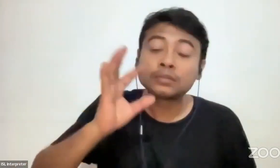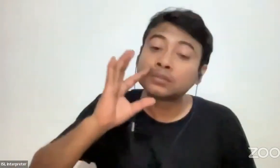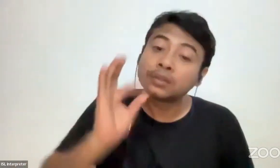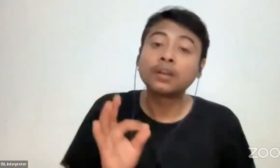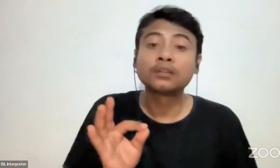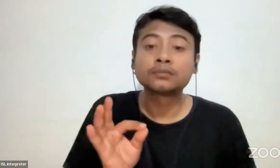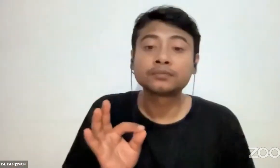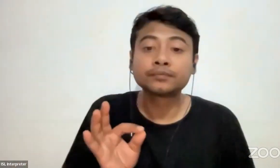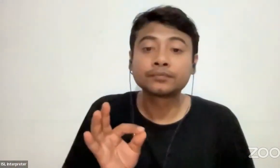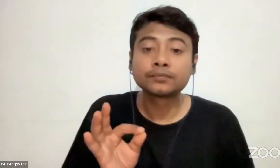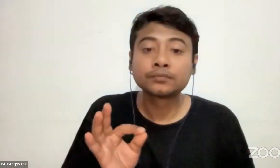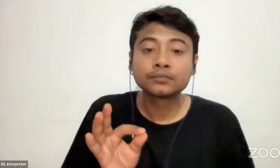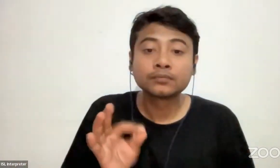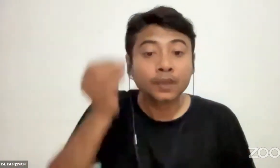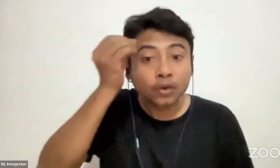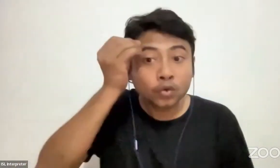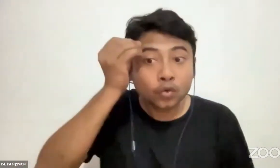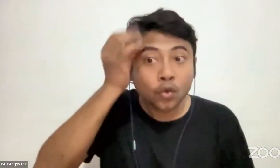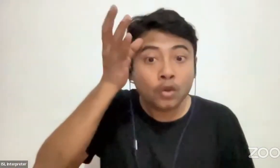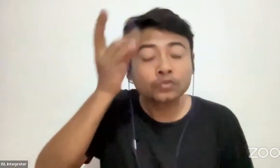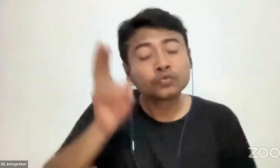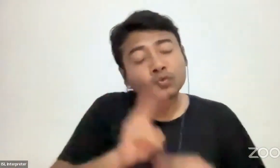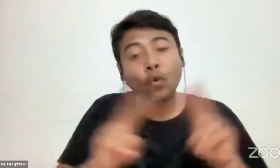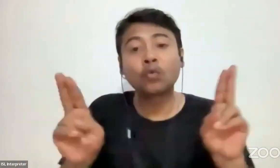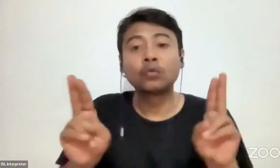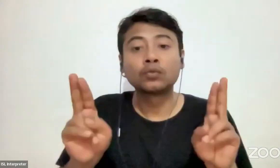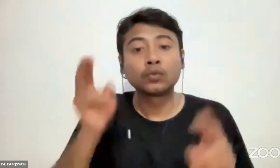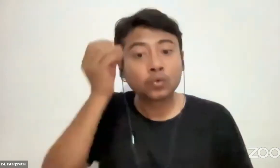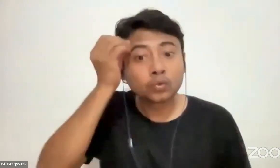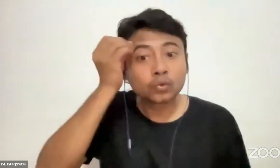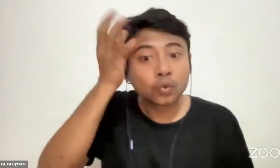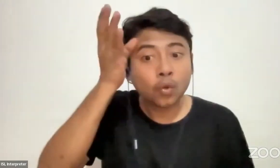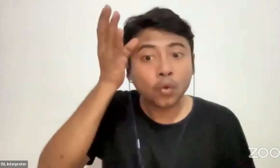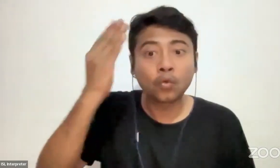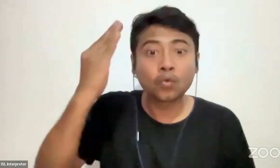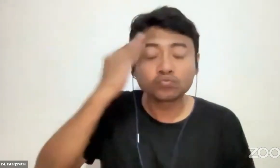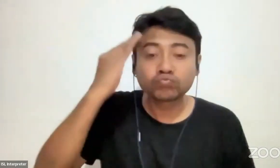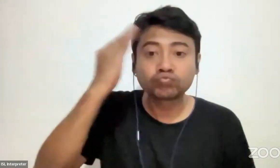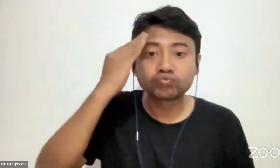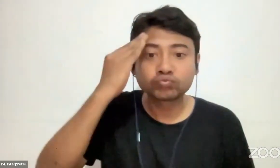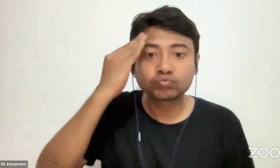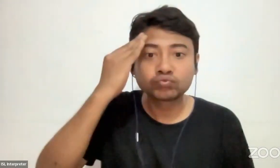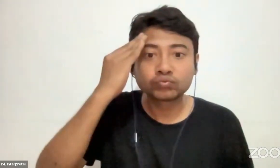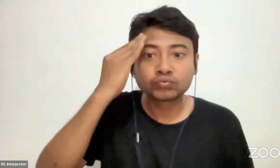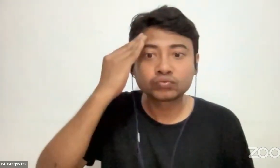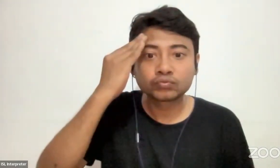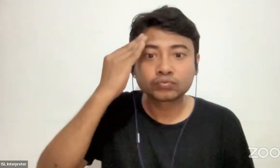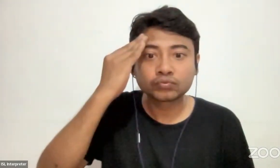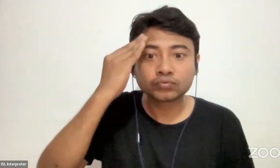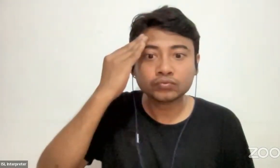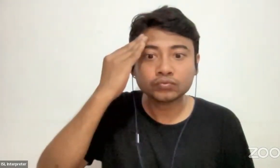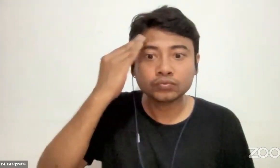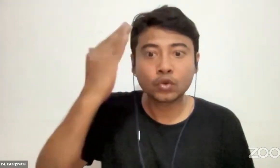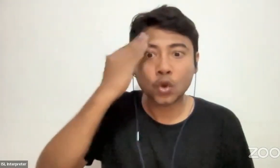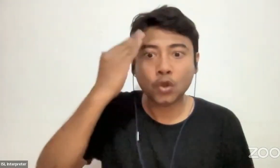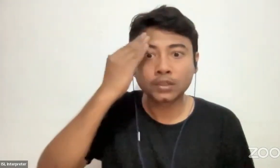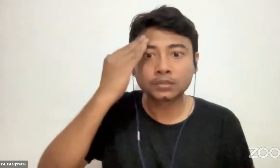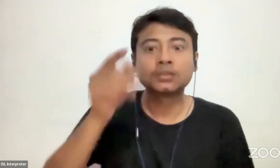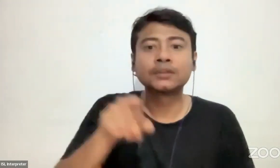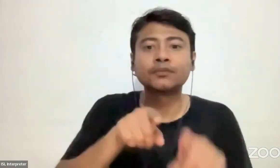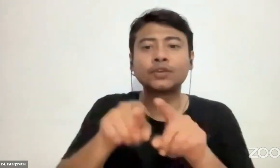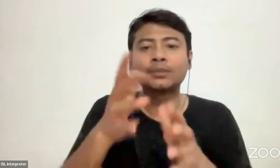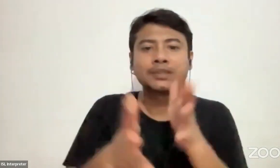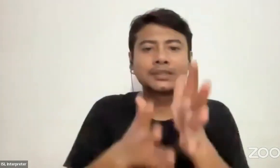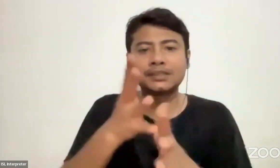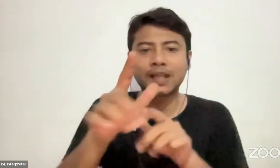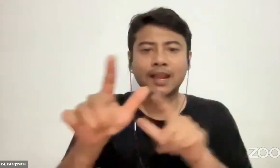हम कह सकते हैं कंप्लीट नॉलेज है ना। नॉलेज तो बहुत है, ये जो साइन लैंग्वेज है ये भी एक नॉलेज है,